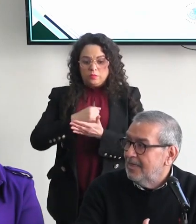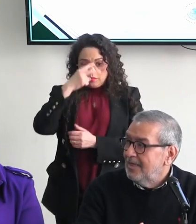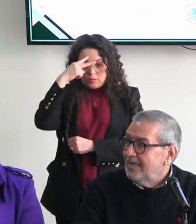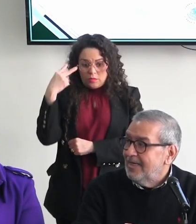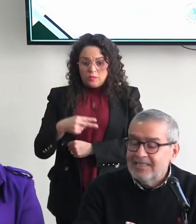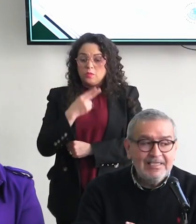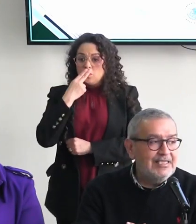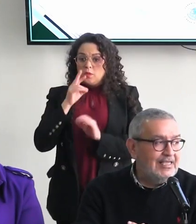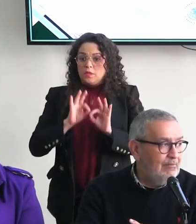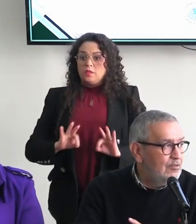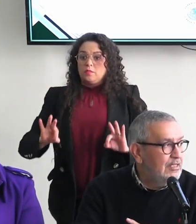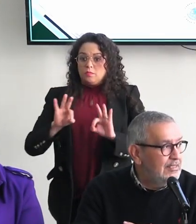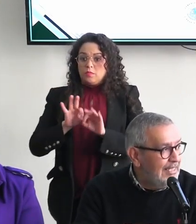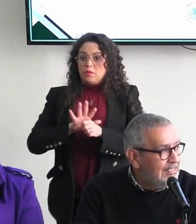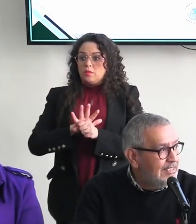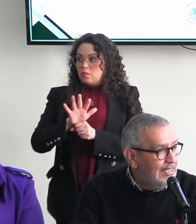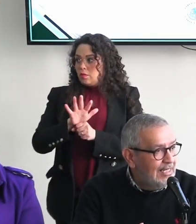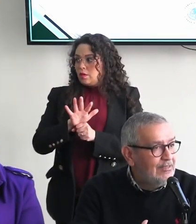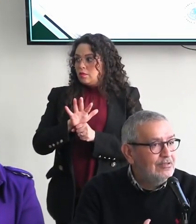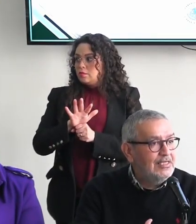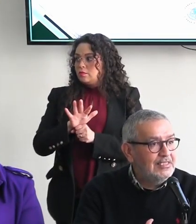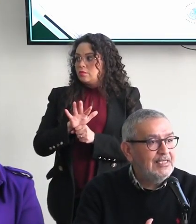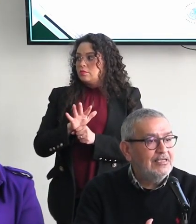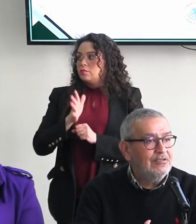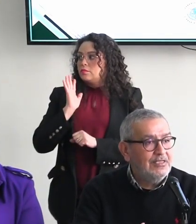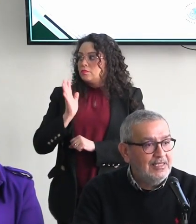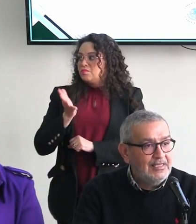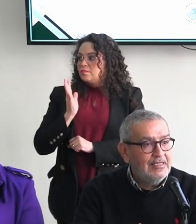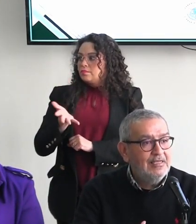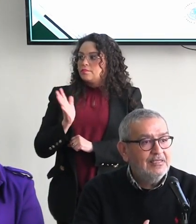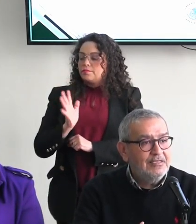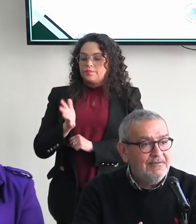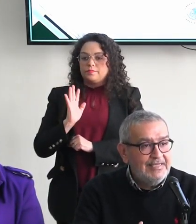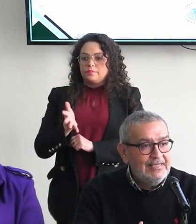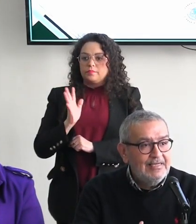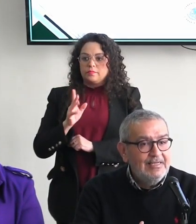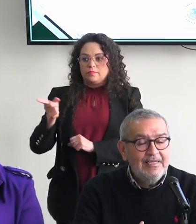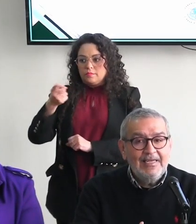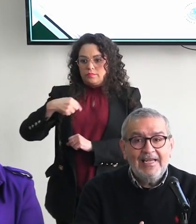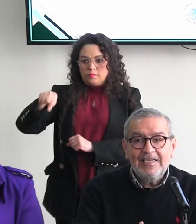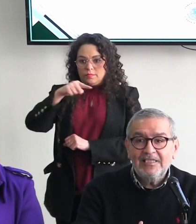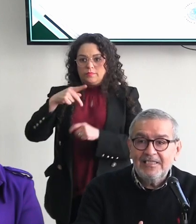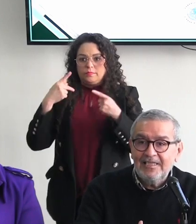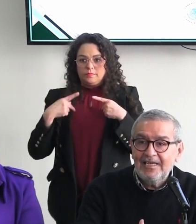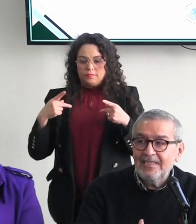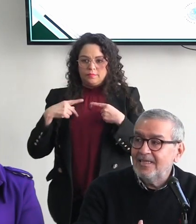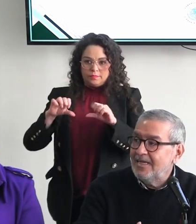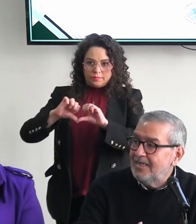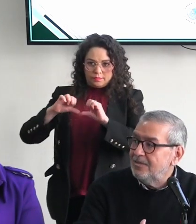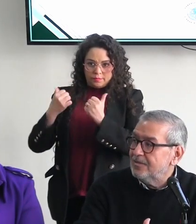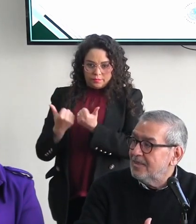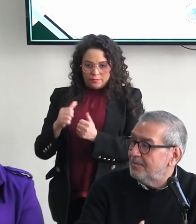fundamental? Necesitamos, y se ha señalado desde la sociedad civil, la